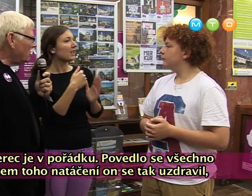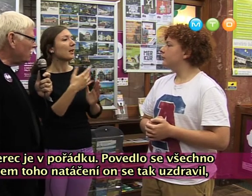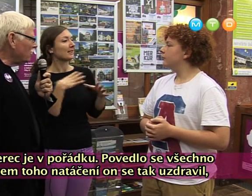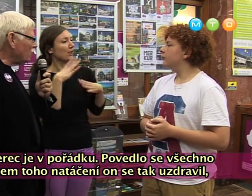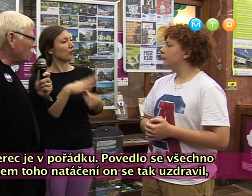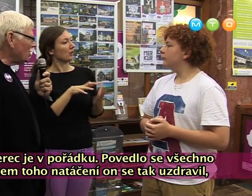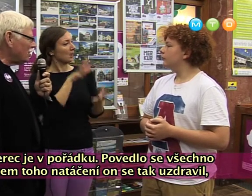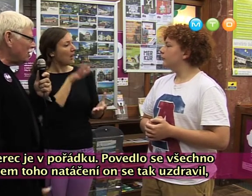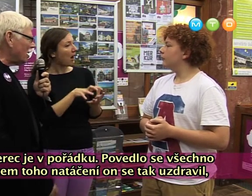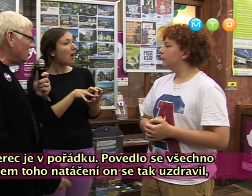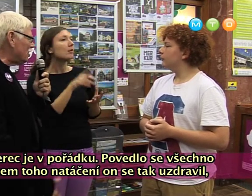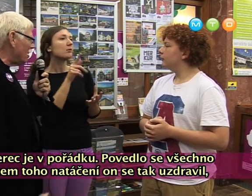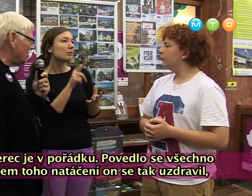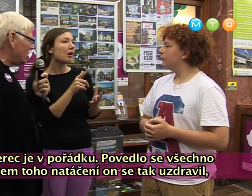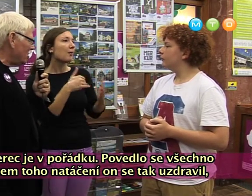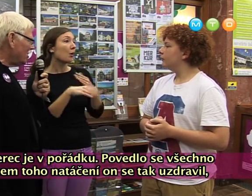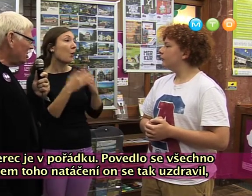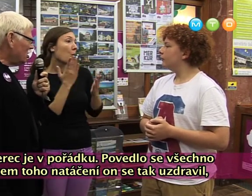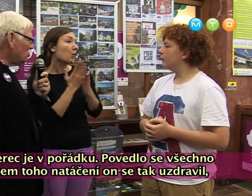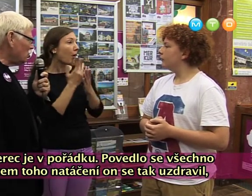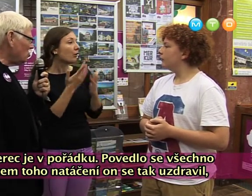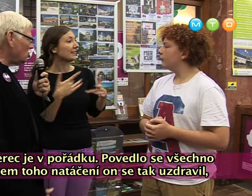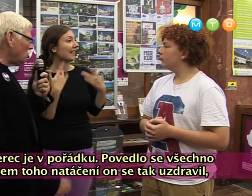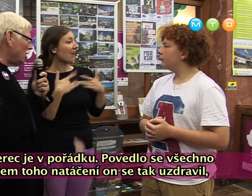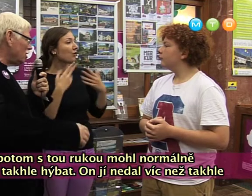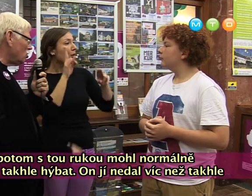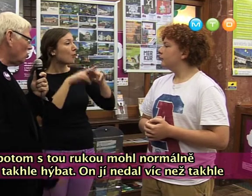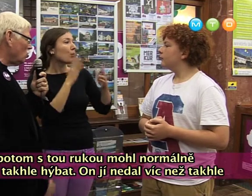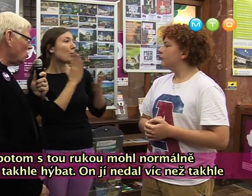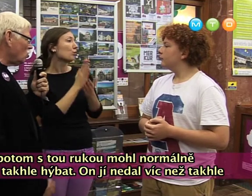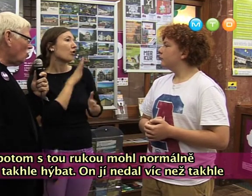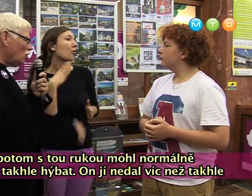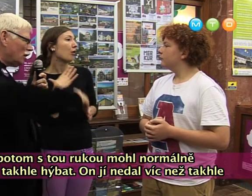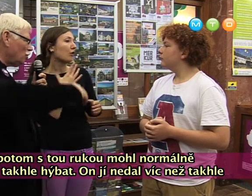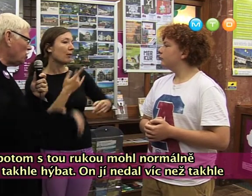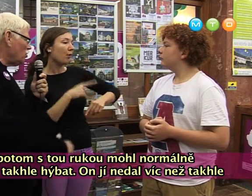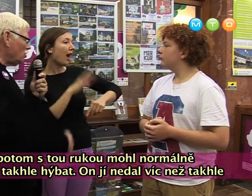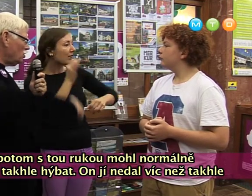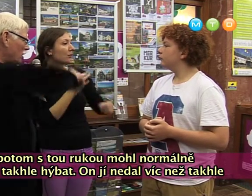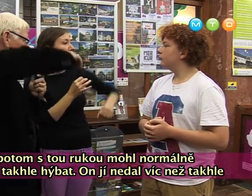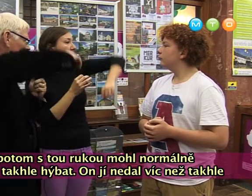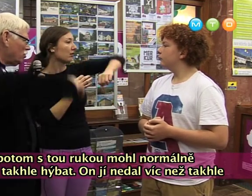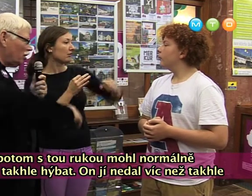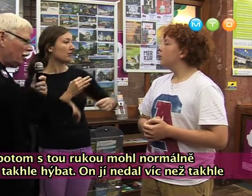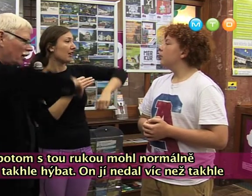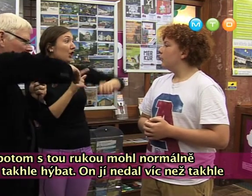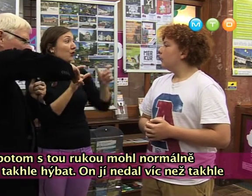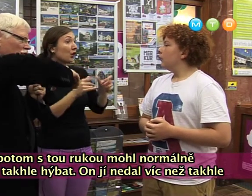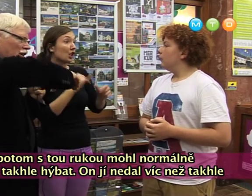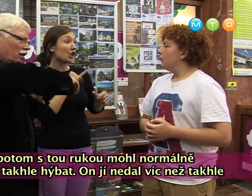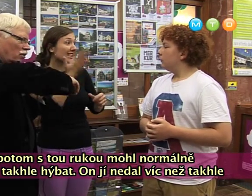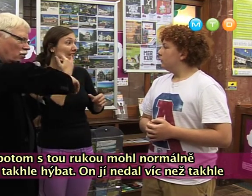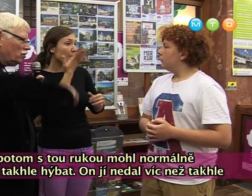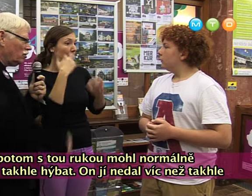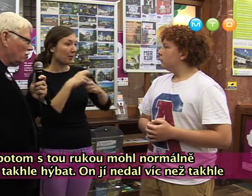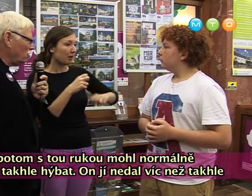on se tak vyzdravěl, že potom už normálně s tou rukou mohl aspoň takhle hýbat. On ji nedal víc než